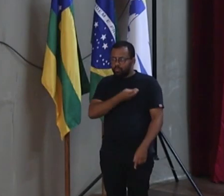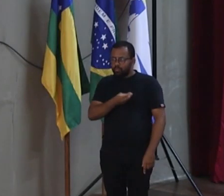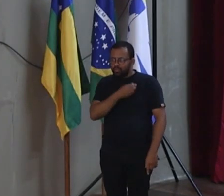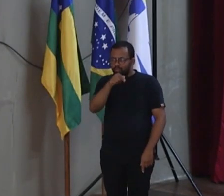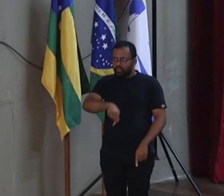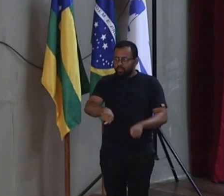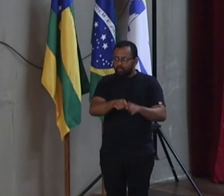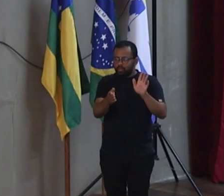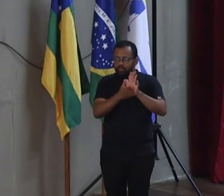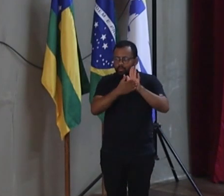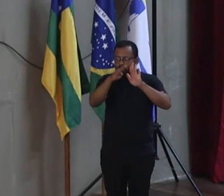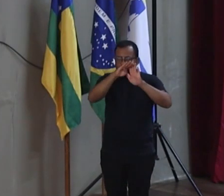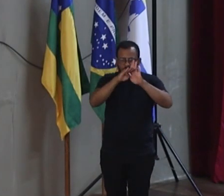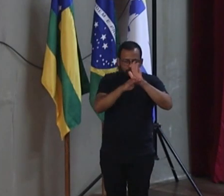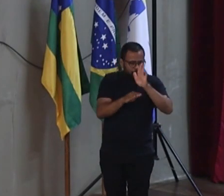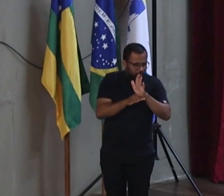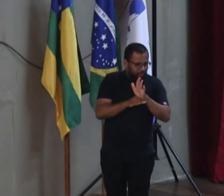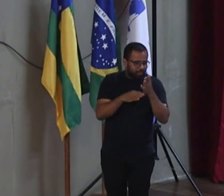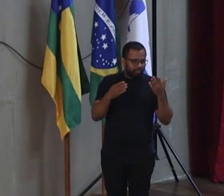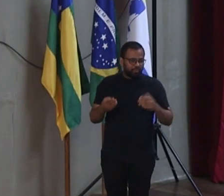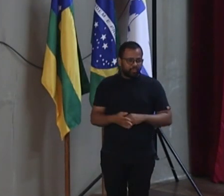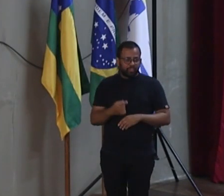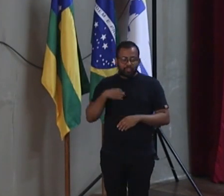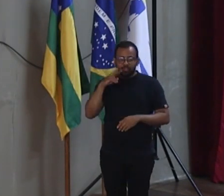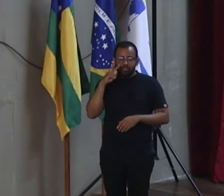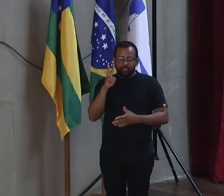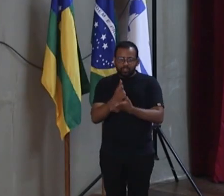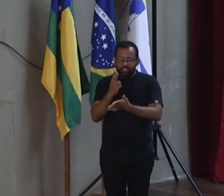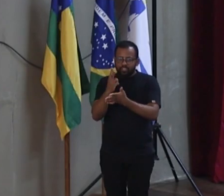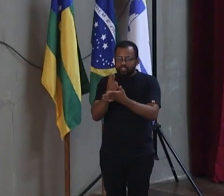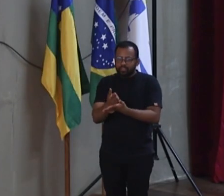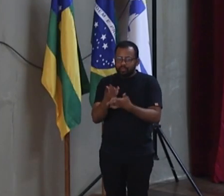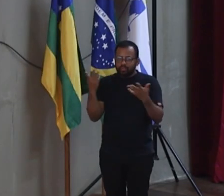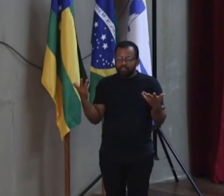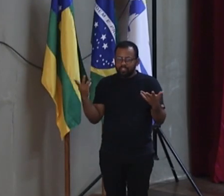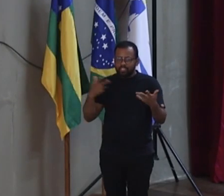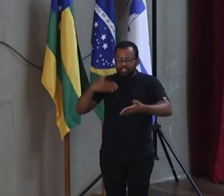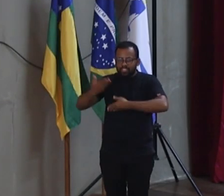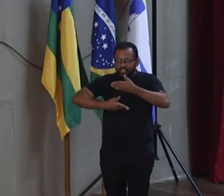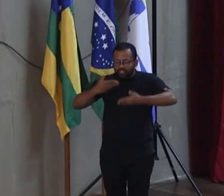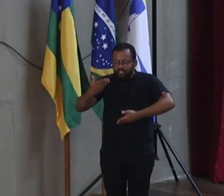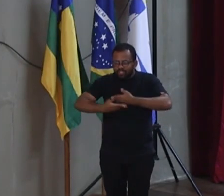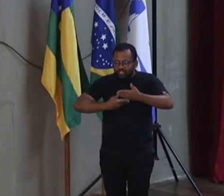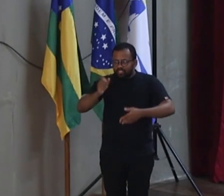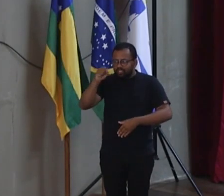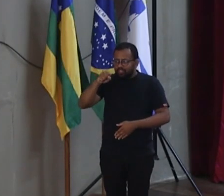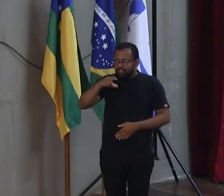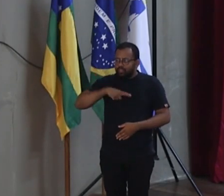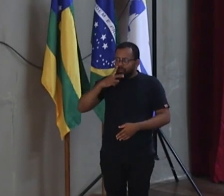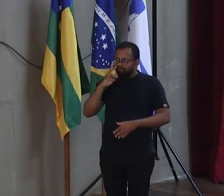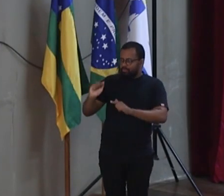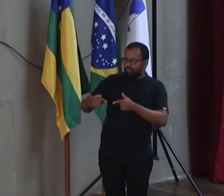participantes quanto na própria programação. Eu vejo sempre essa interação como